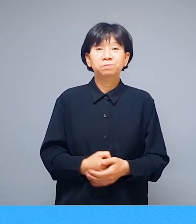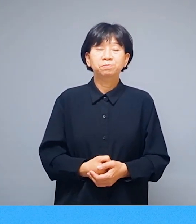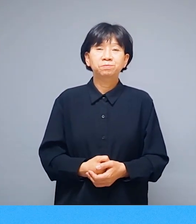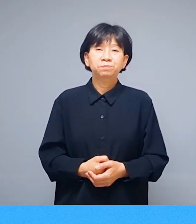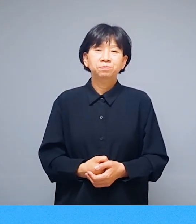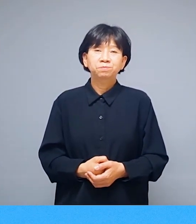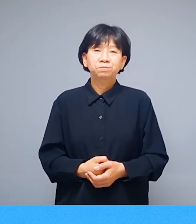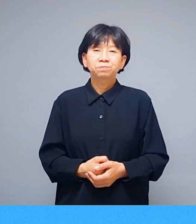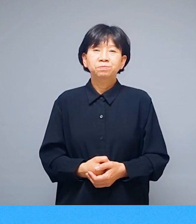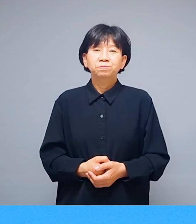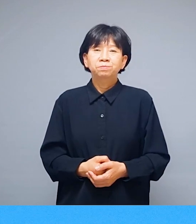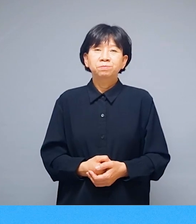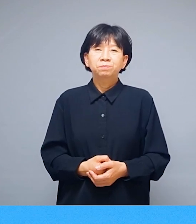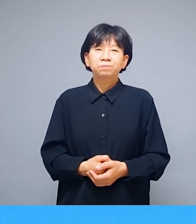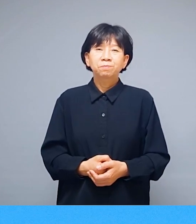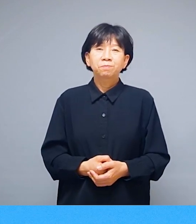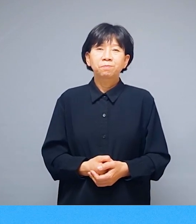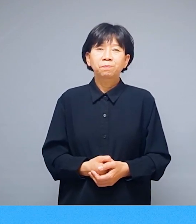그래도